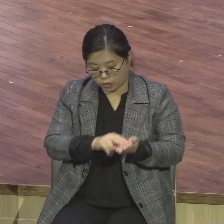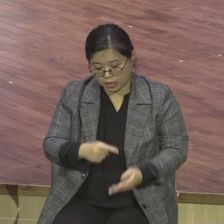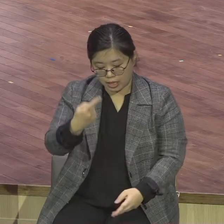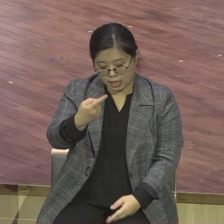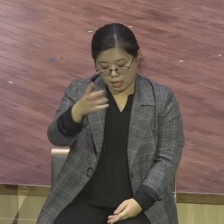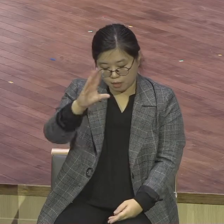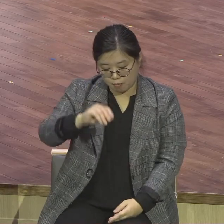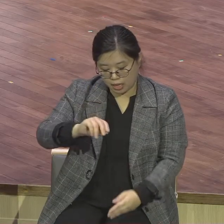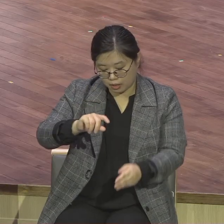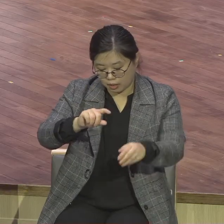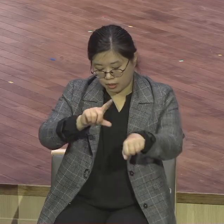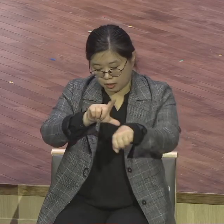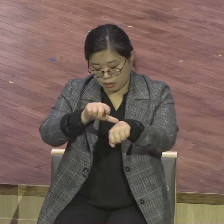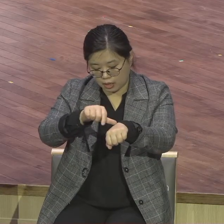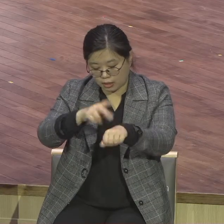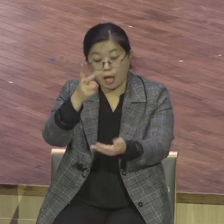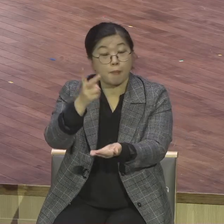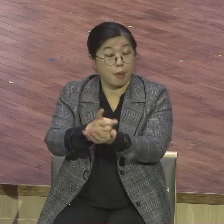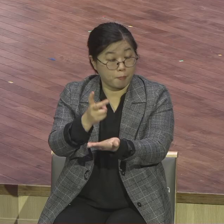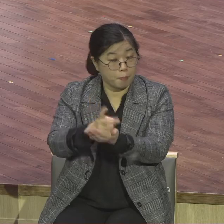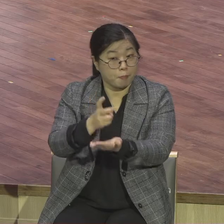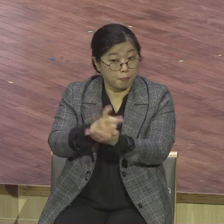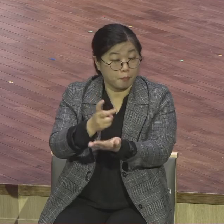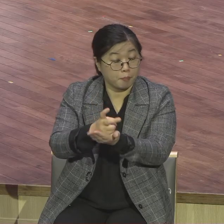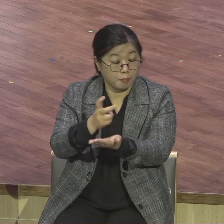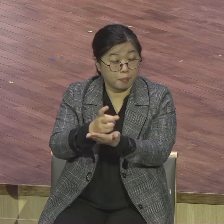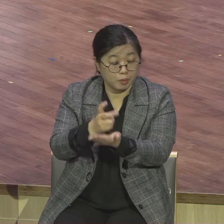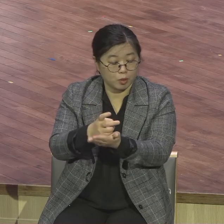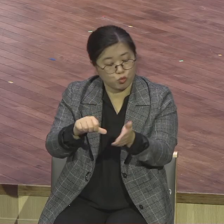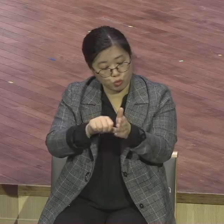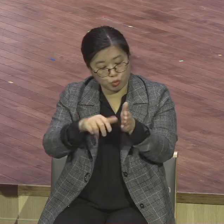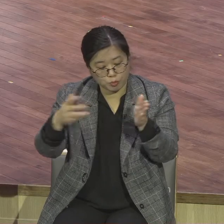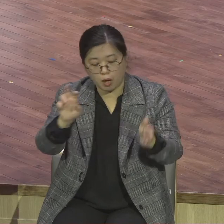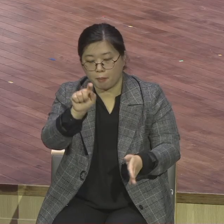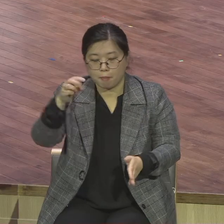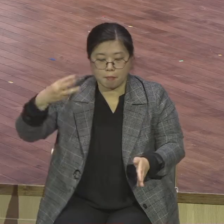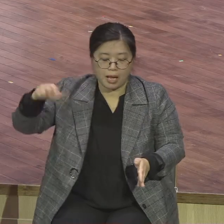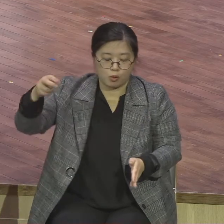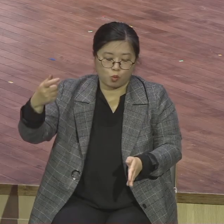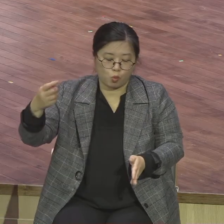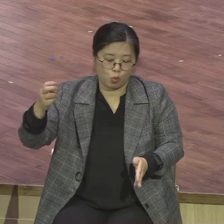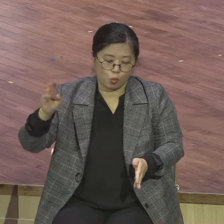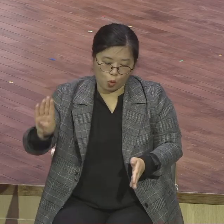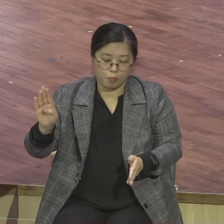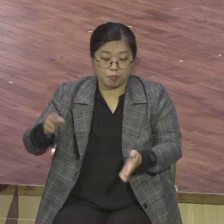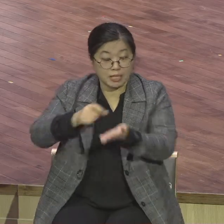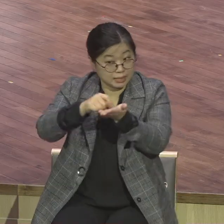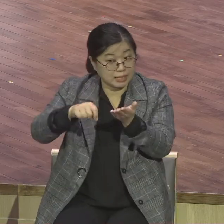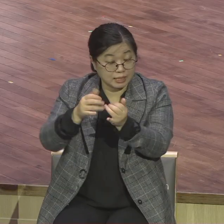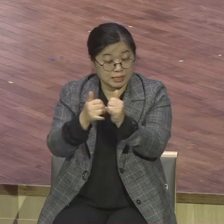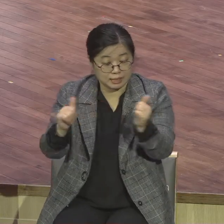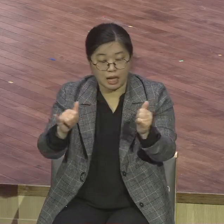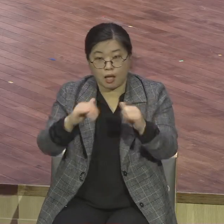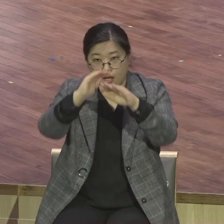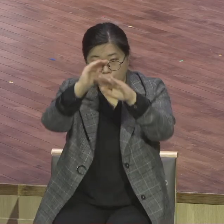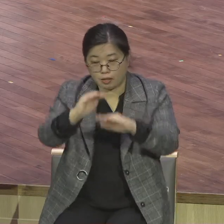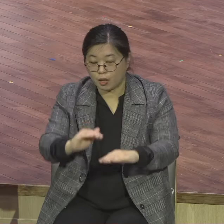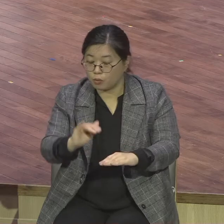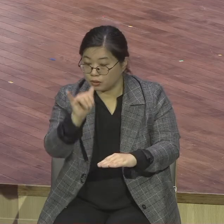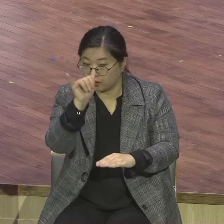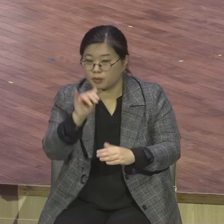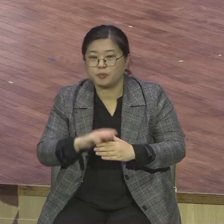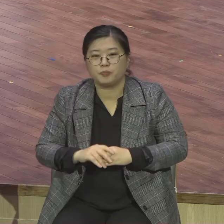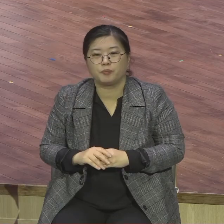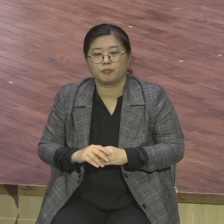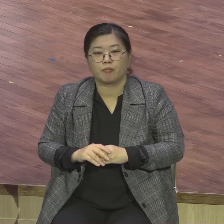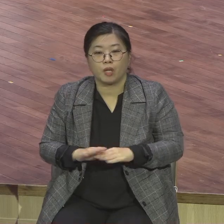좀처럼 이길 수 없을 것 같은 싸움에서도 이기는 사람들이 있다. 이길 수 없을 것 같은데